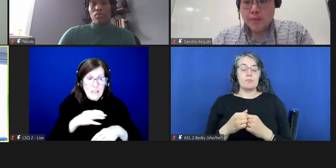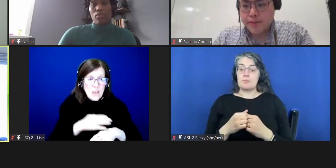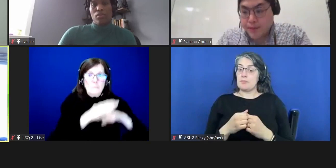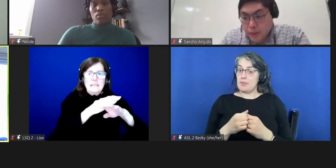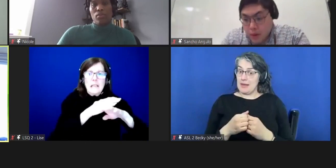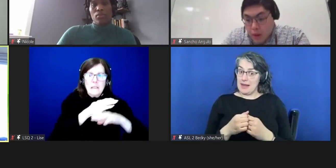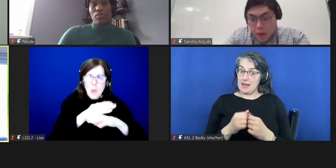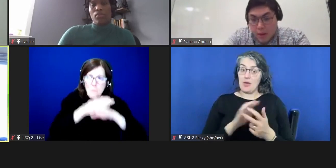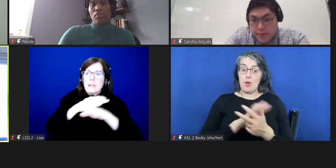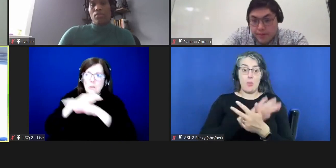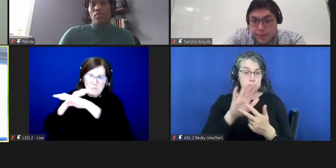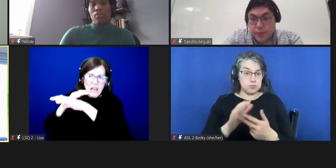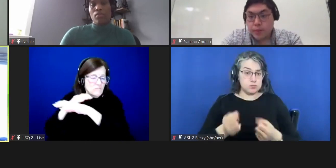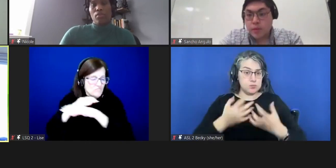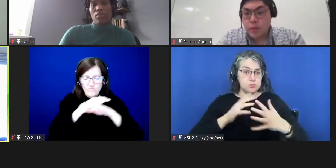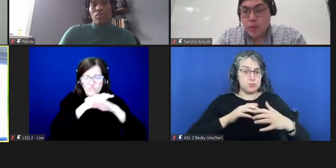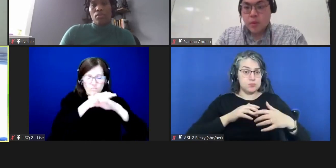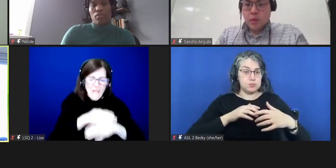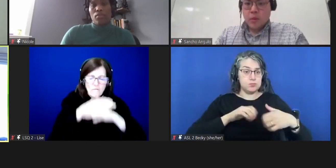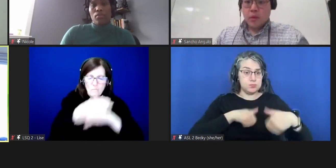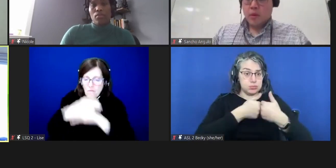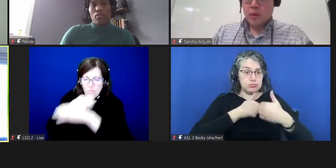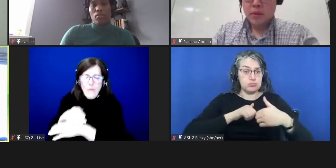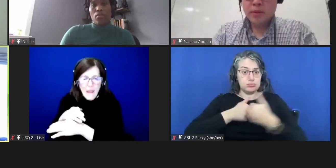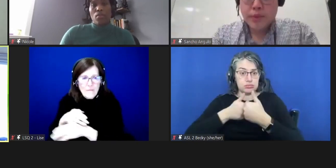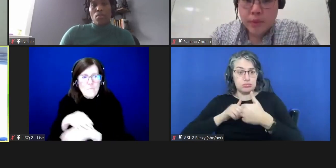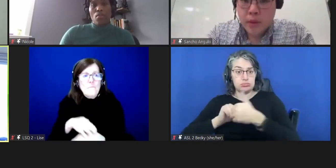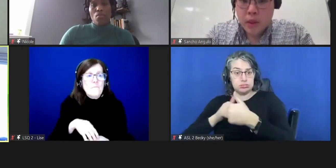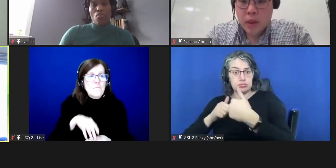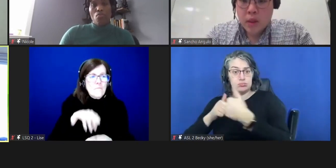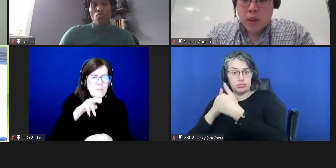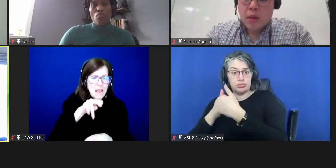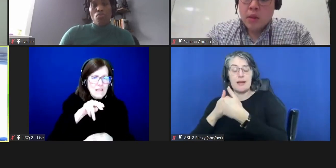obstacles. Et Nicole, Jessica et Sancho.